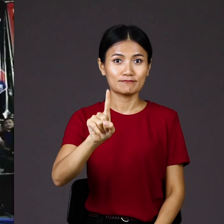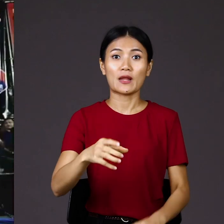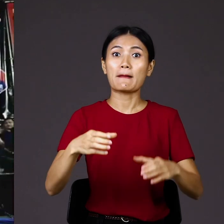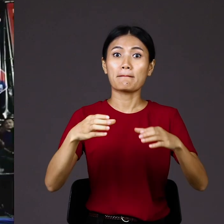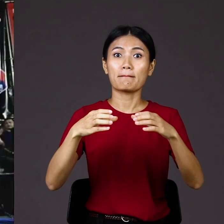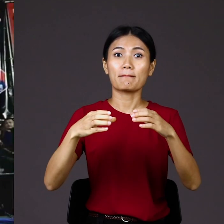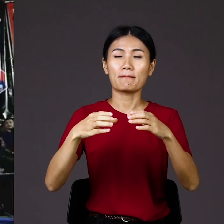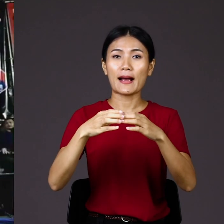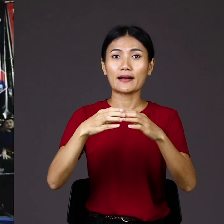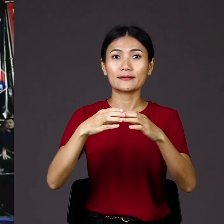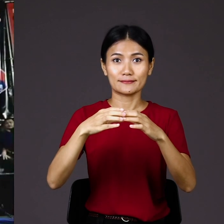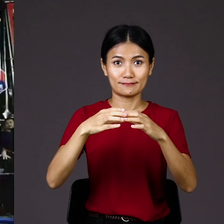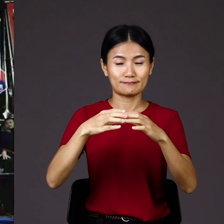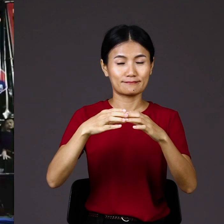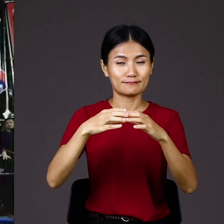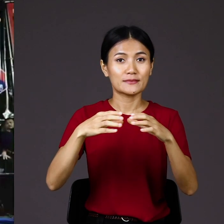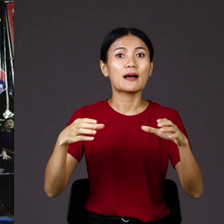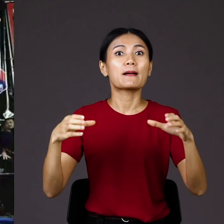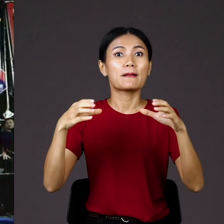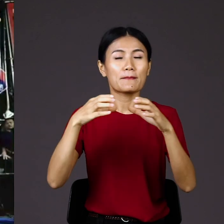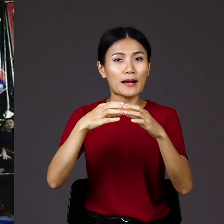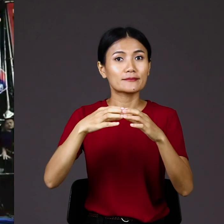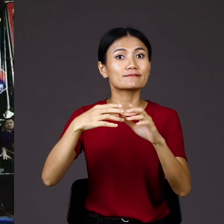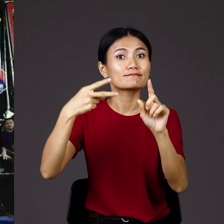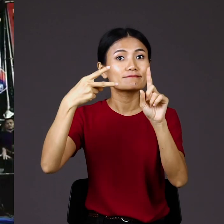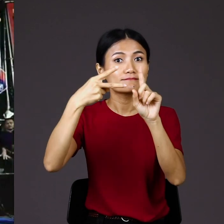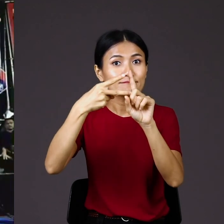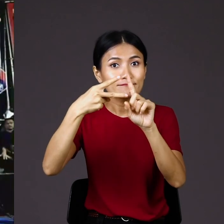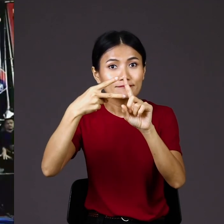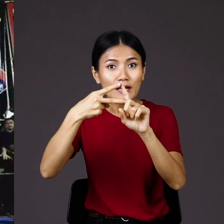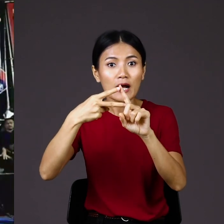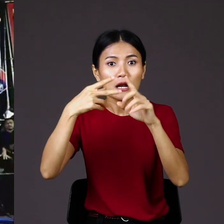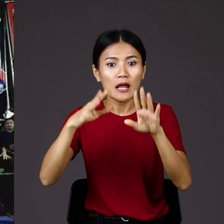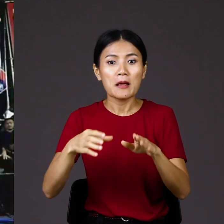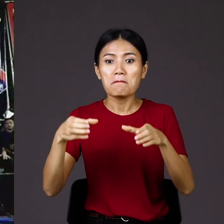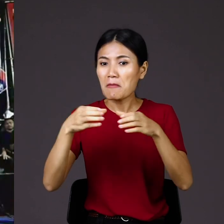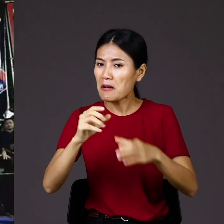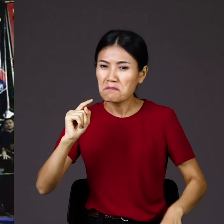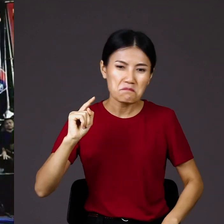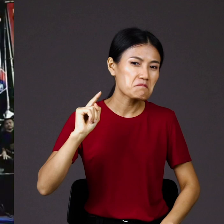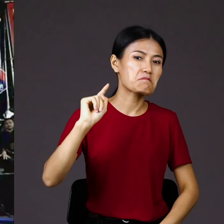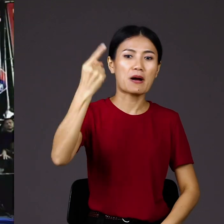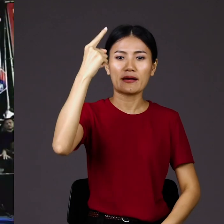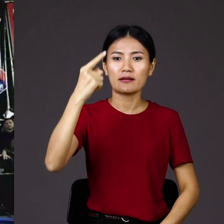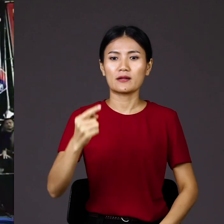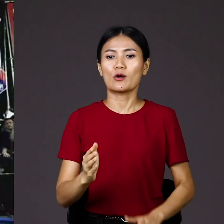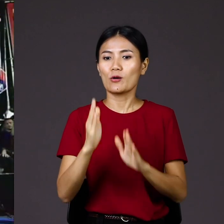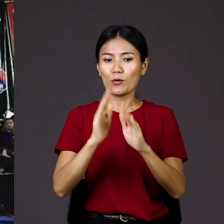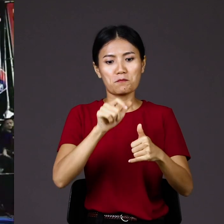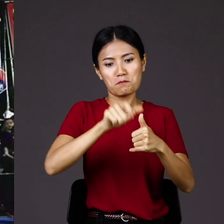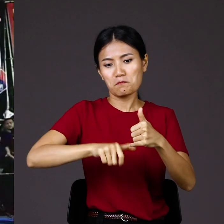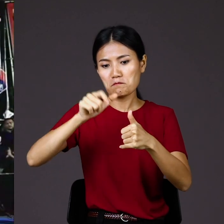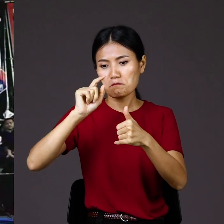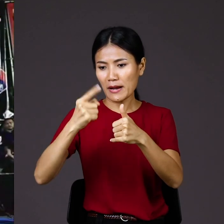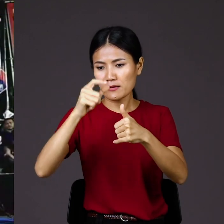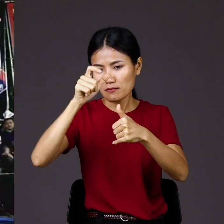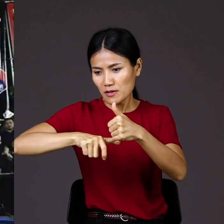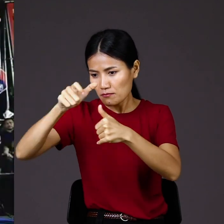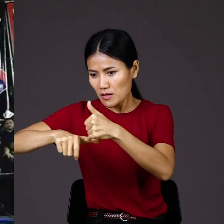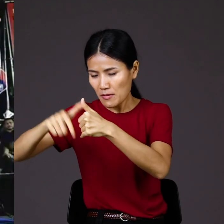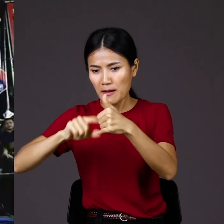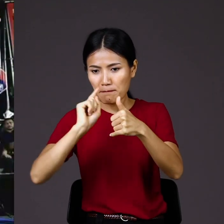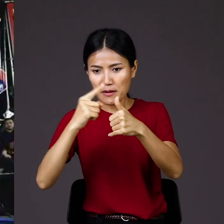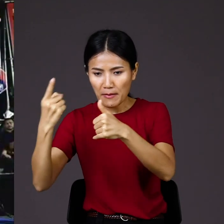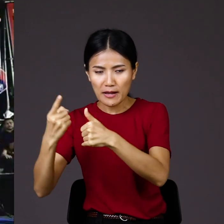พรรคอนาคตใหม่กลายเป็นพรรคการเมืองหน้าใหม่ที่ส่งผู้สมัครหน้าใหม่ลงทั้งหมดแต่